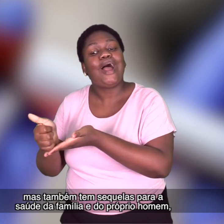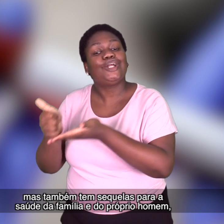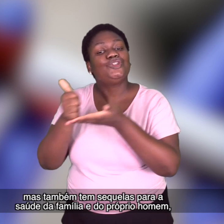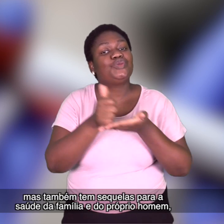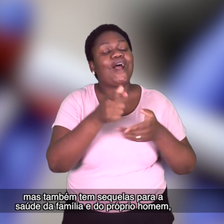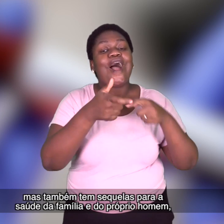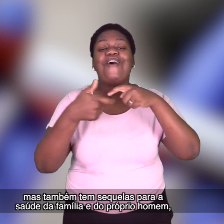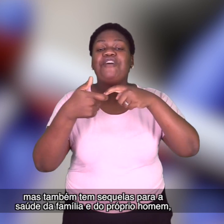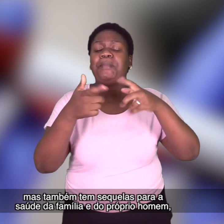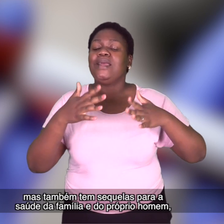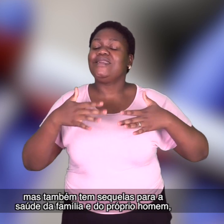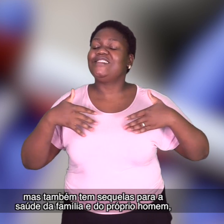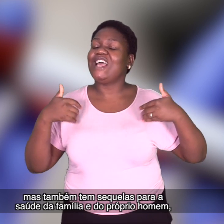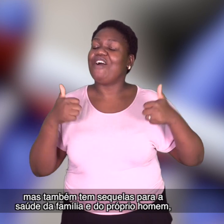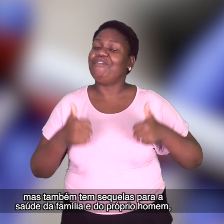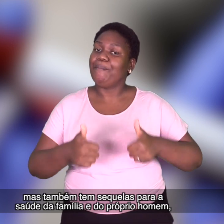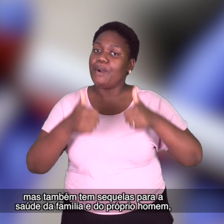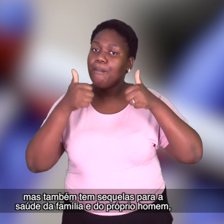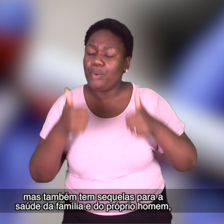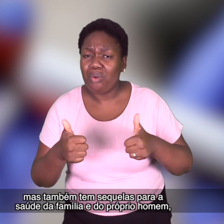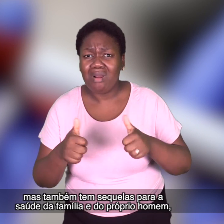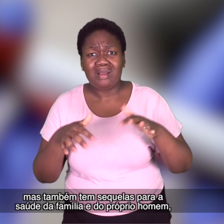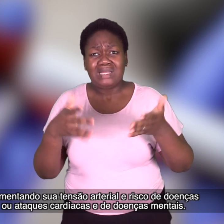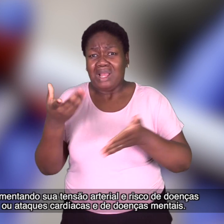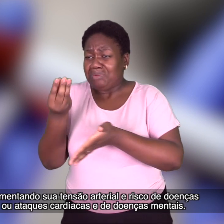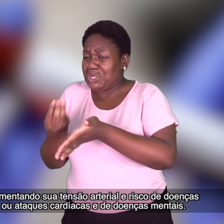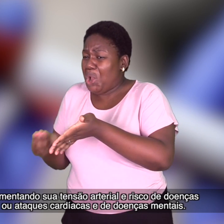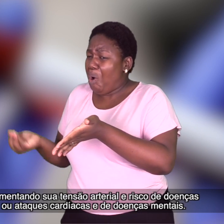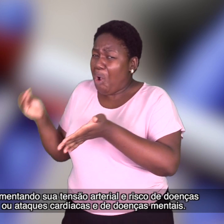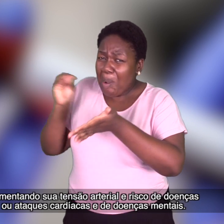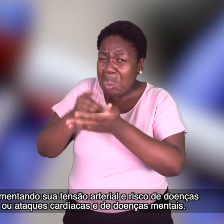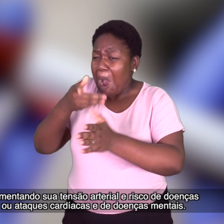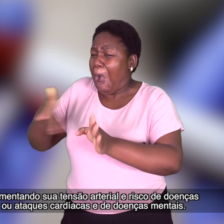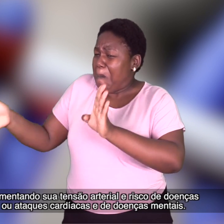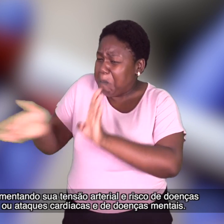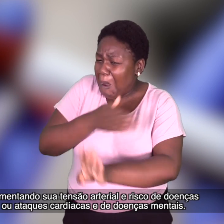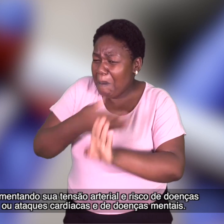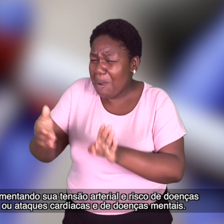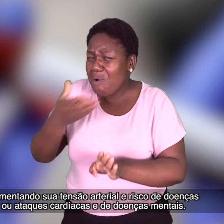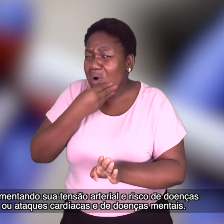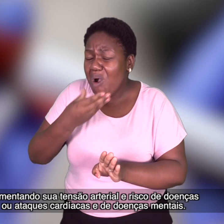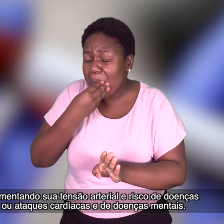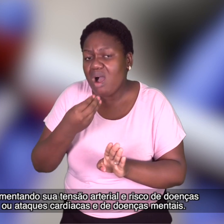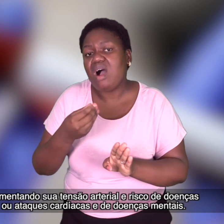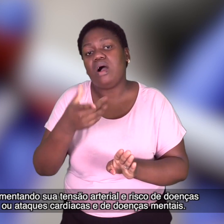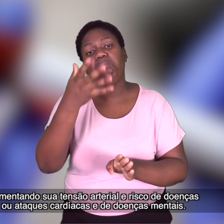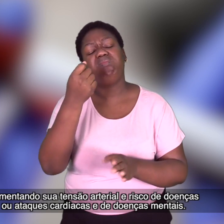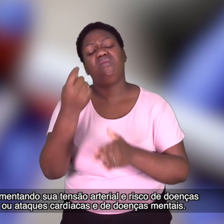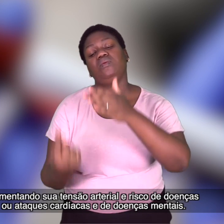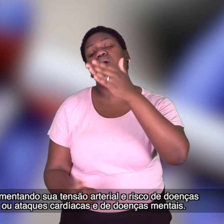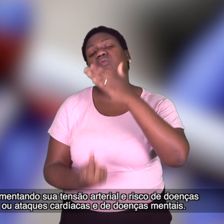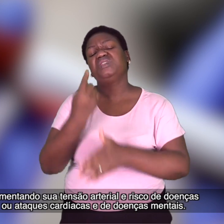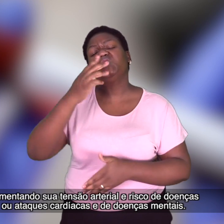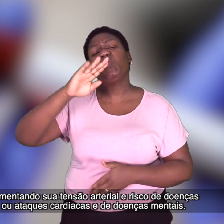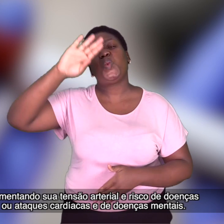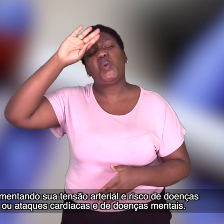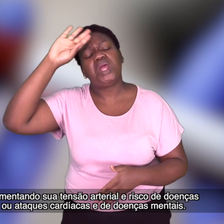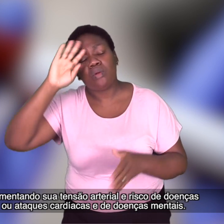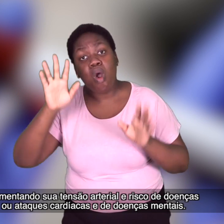sequelas para a saúde da família e do próprio homem, aumentando sua tensão arterial e risco de doenças ou ataques cardíacos